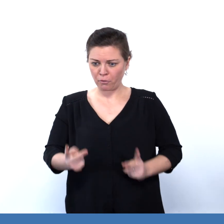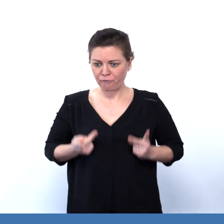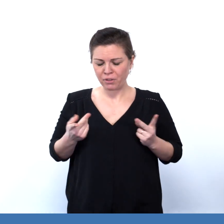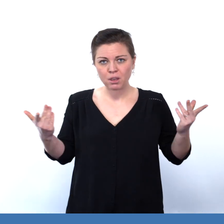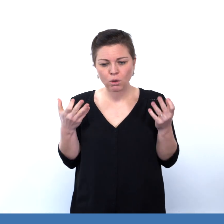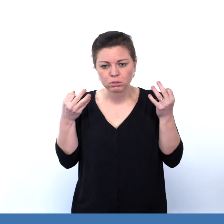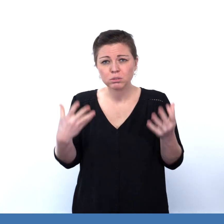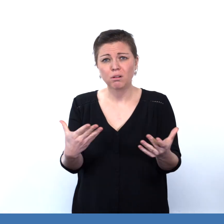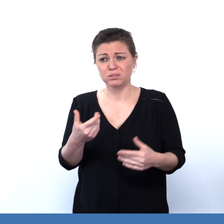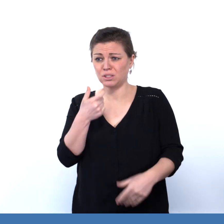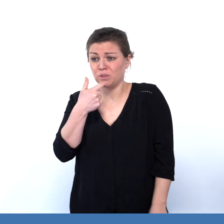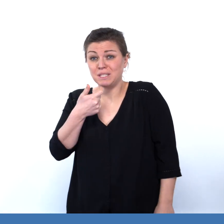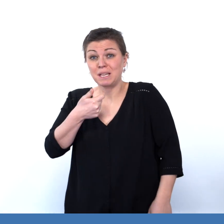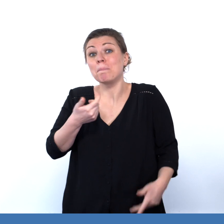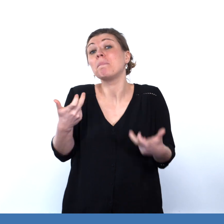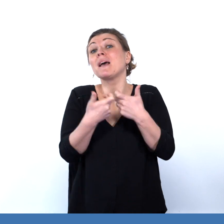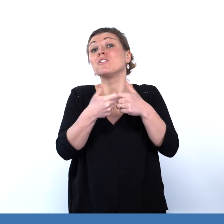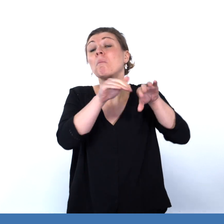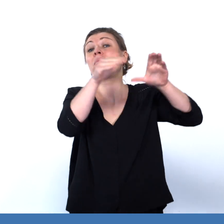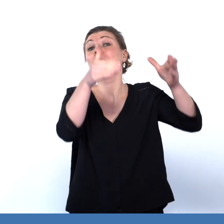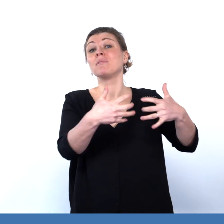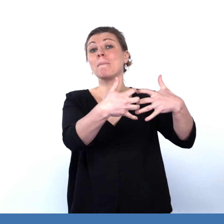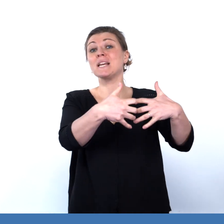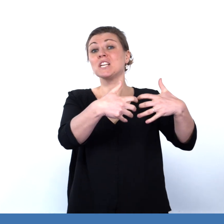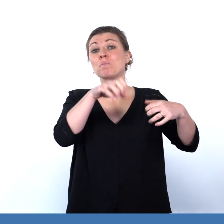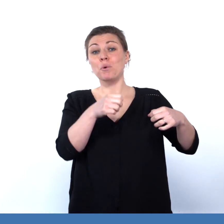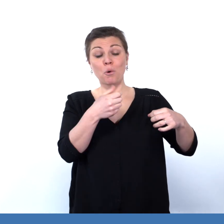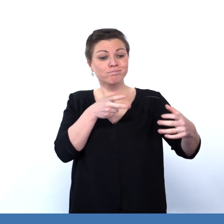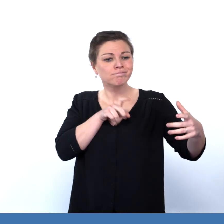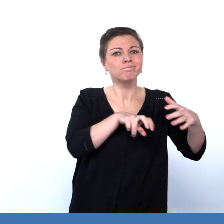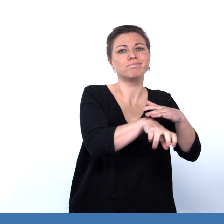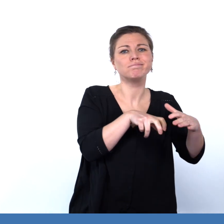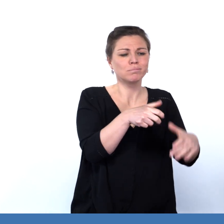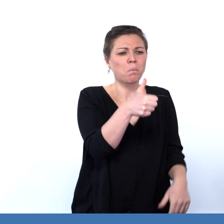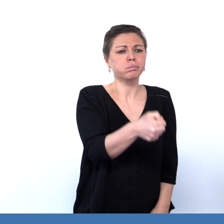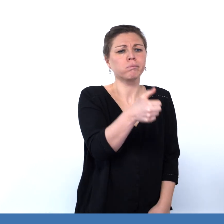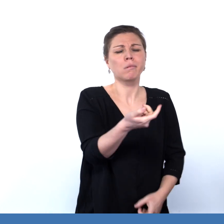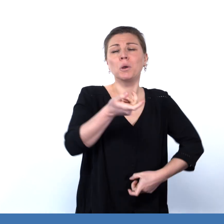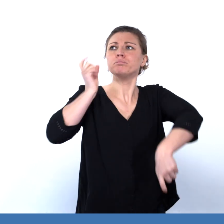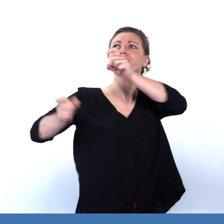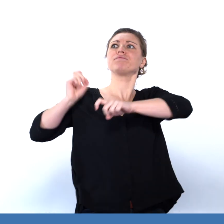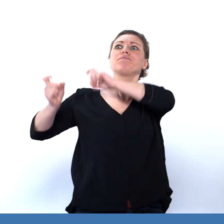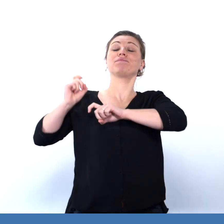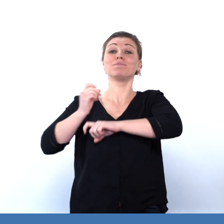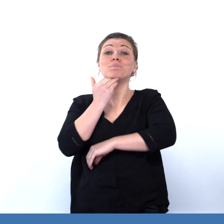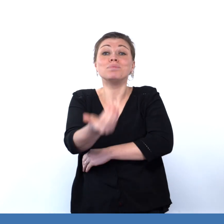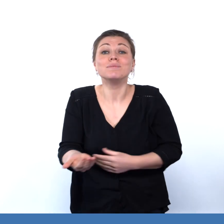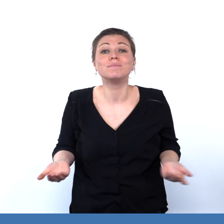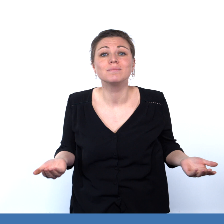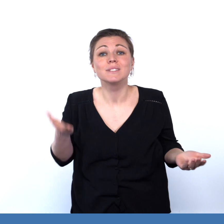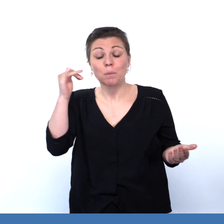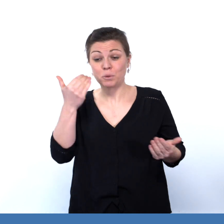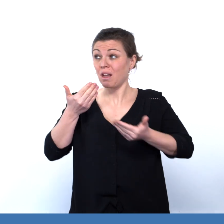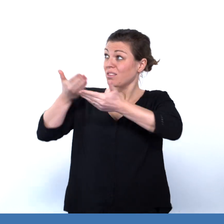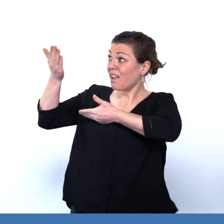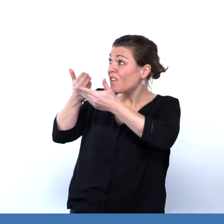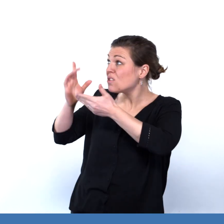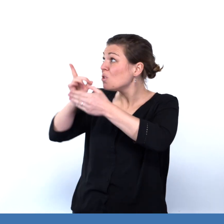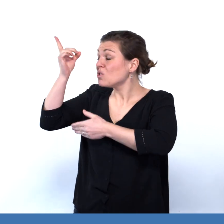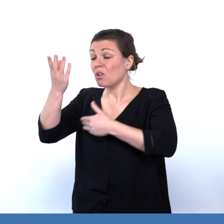vies, le temps. Personne n'a inventé encore aujourd'hui la machine à remonter le temps. On n'a pas la télécommande pour retourner en arrière. Et je crois que dans le service de Dieu, dans la